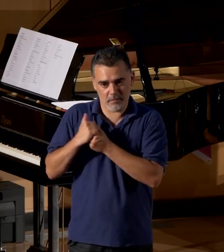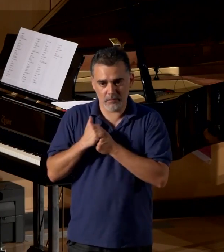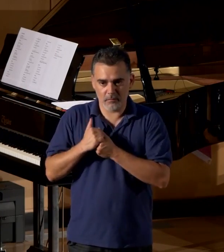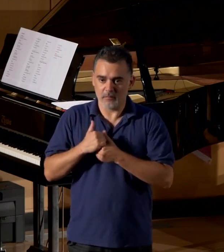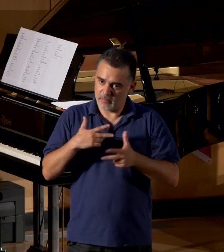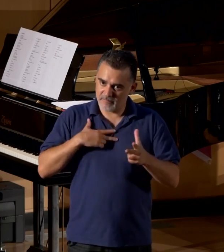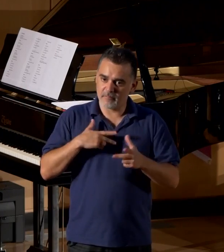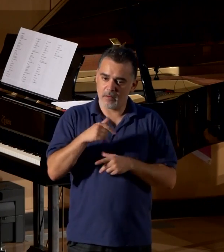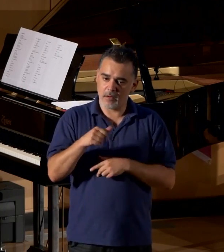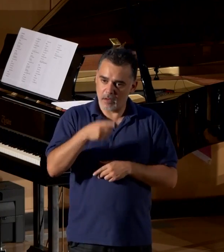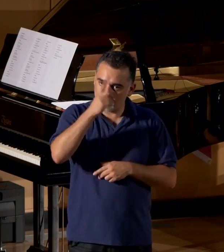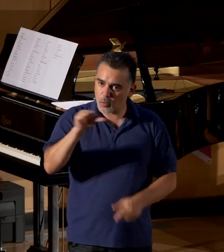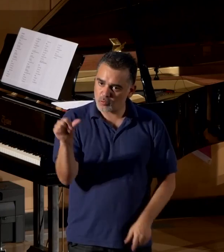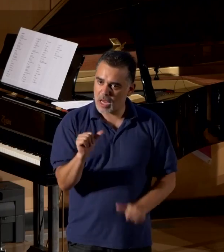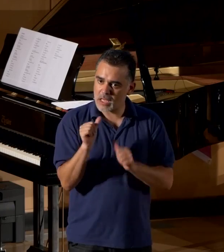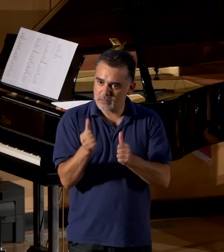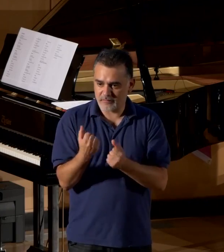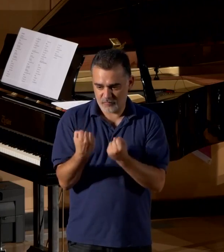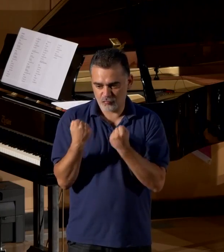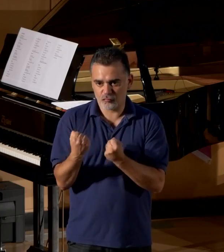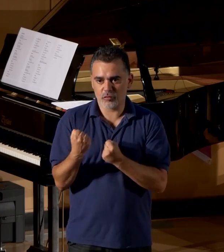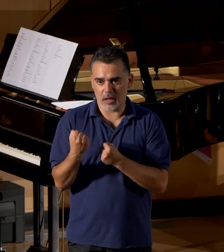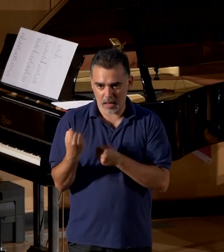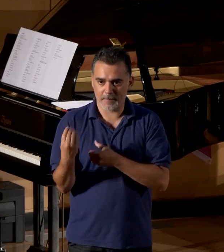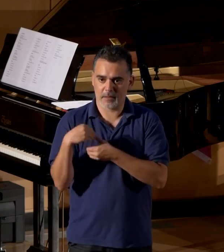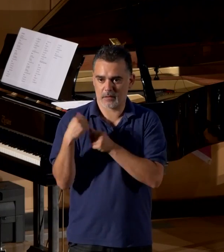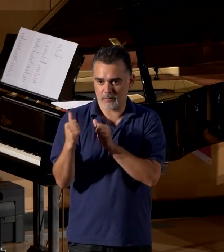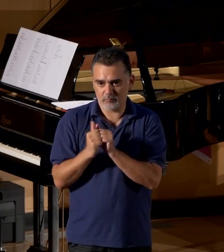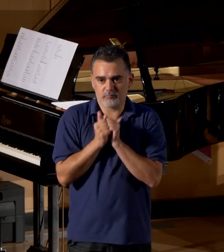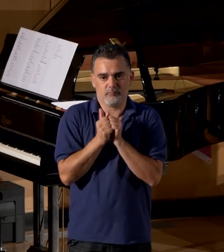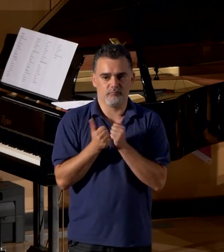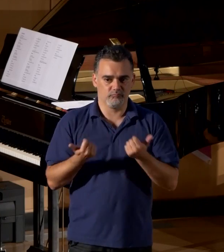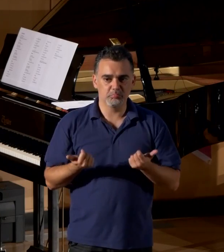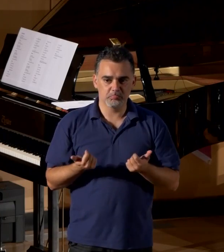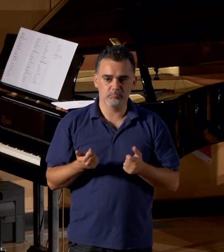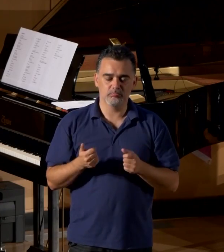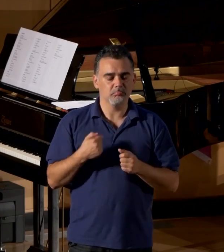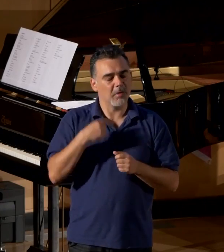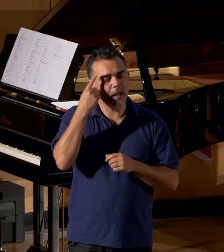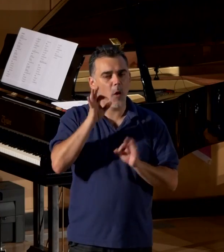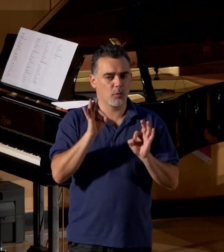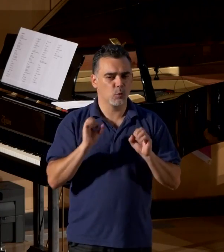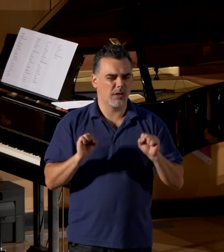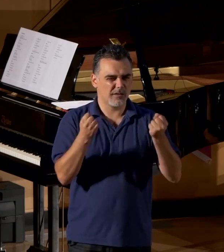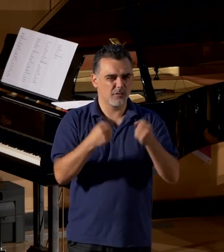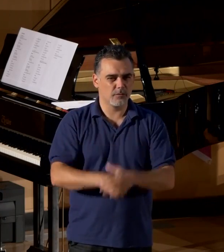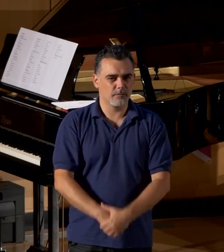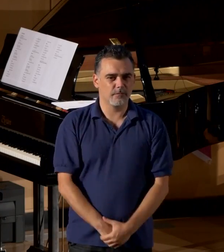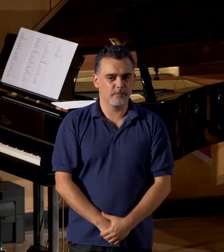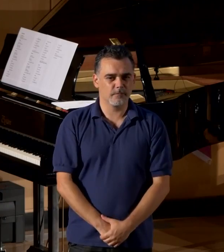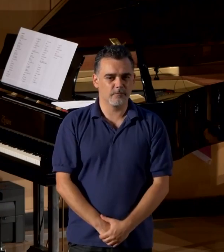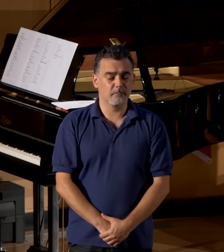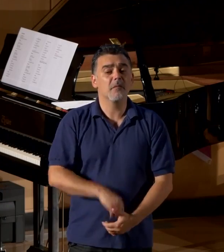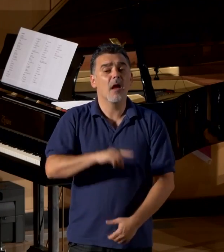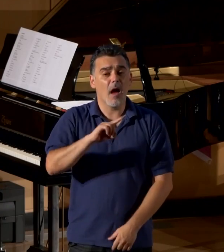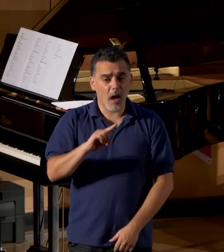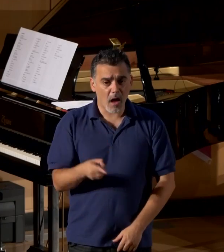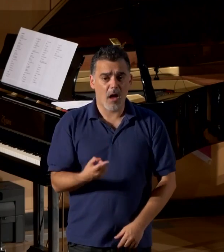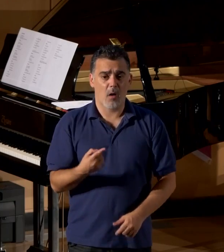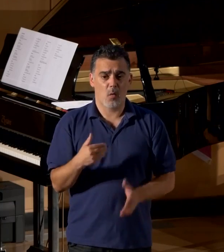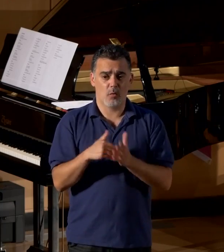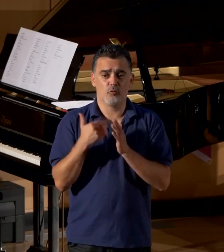wo die Deutsche AIDS-Hilfe auch ganz stark dran mitgewirkt hat, dass das eine gute Aktion wird. Da werden wir auch noch einige von euch